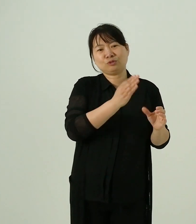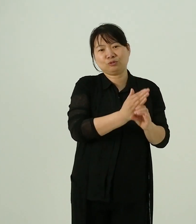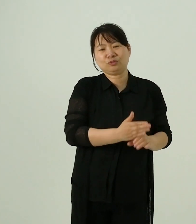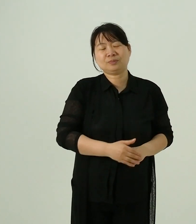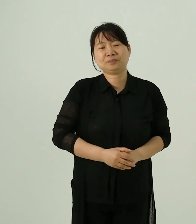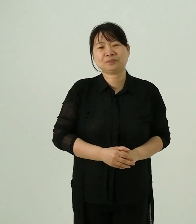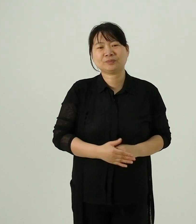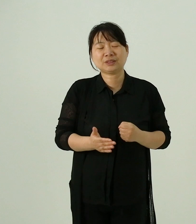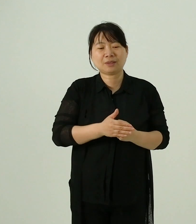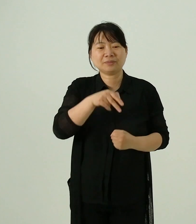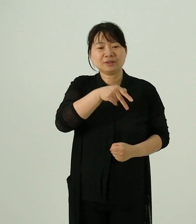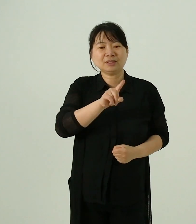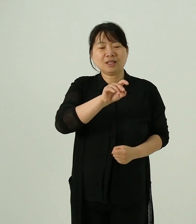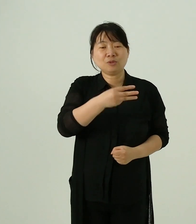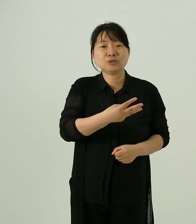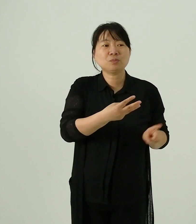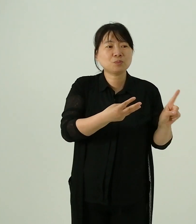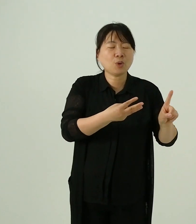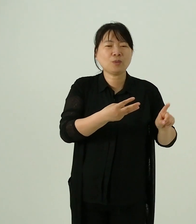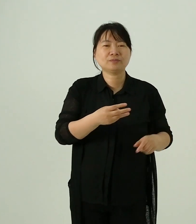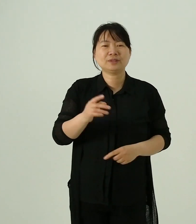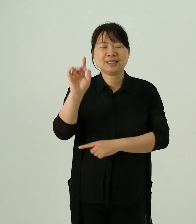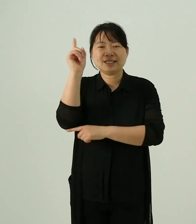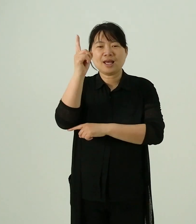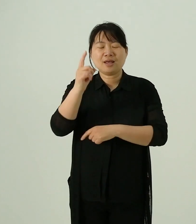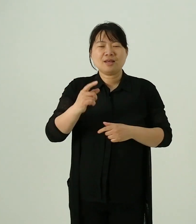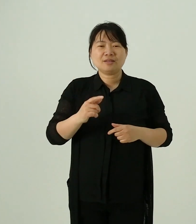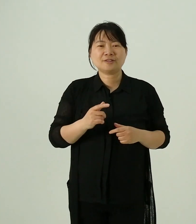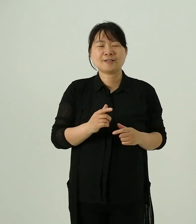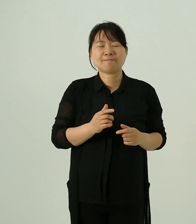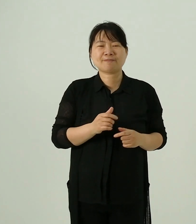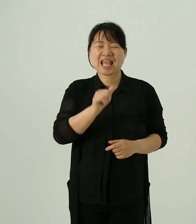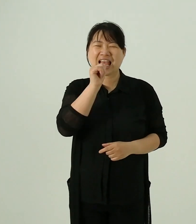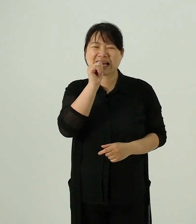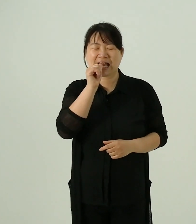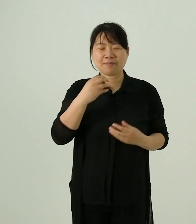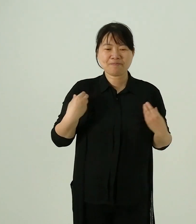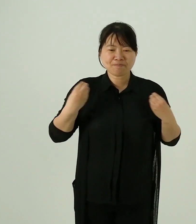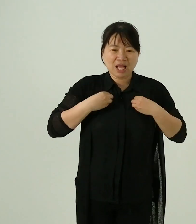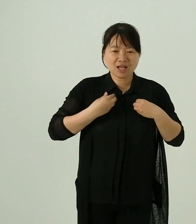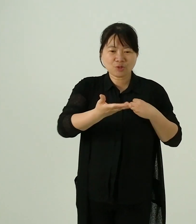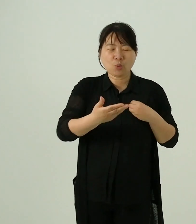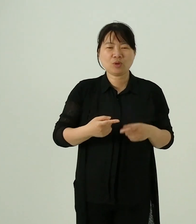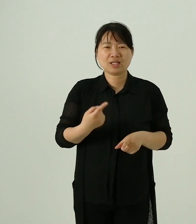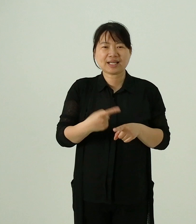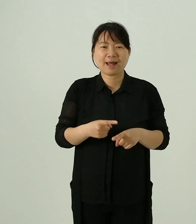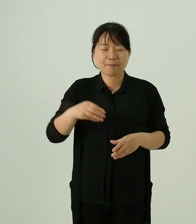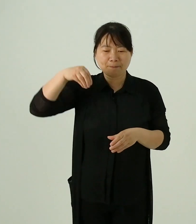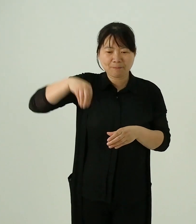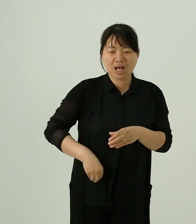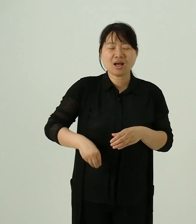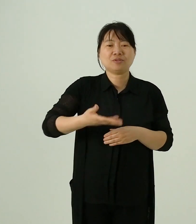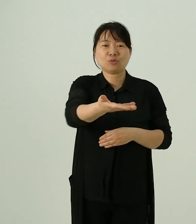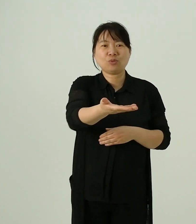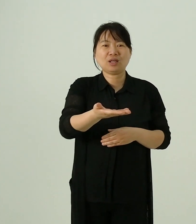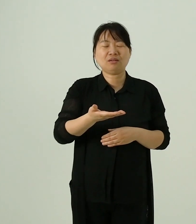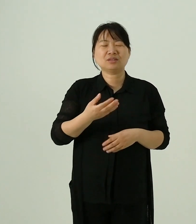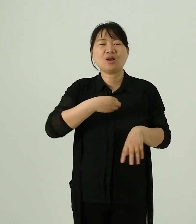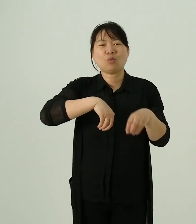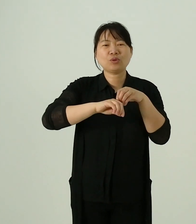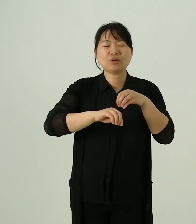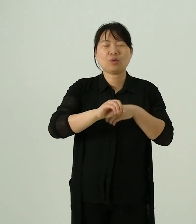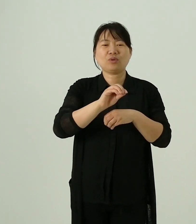그러니까 사울은 다윗에게 온갖 중무장을 시키려고 갑옷도 입혀봤다가 칼도 채워봤다가 오히려